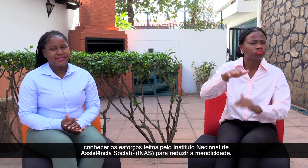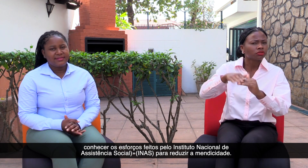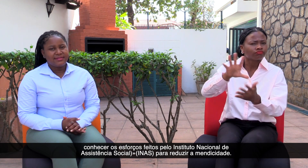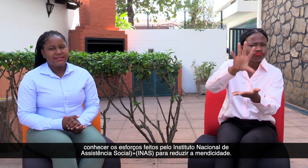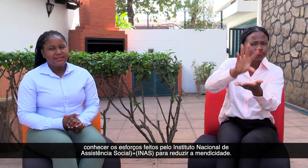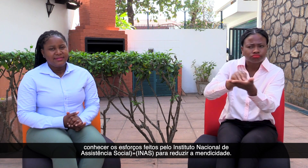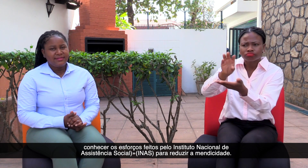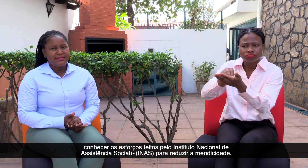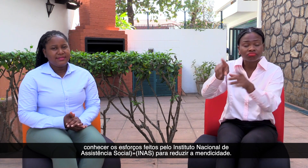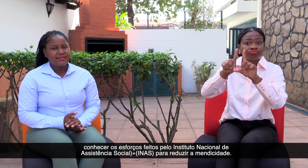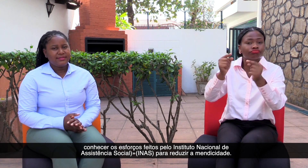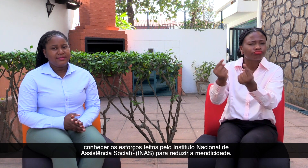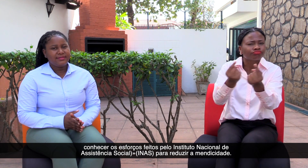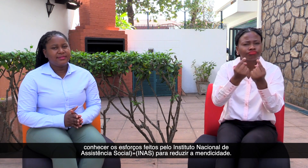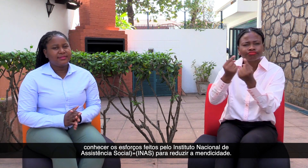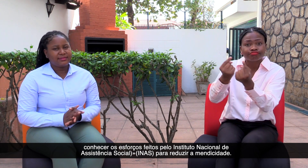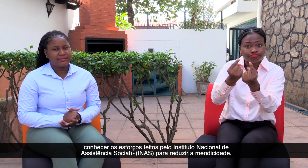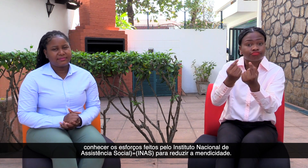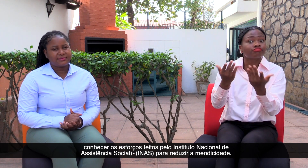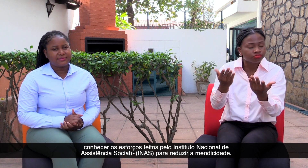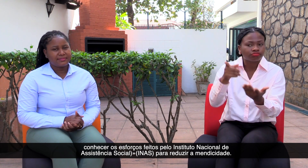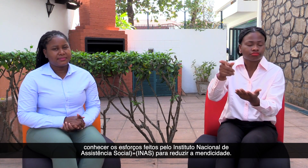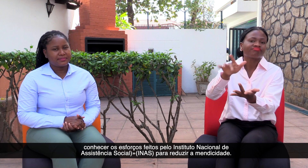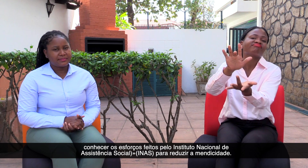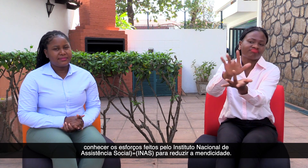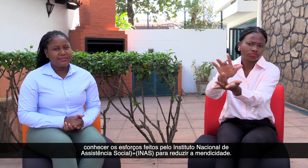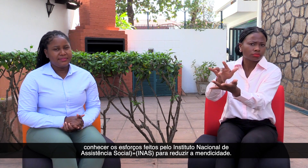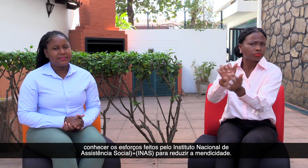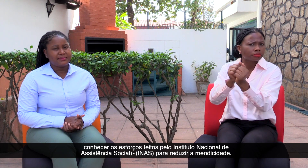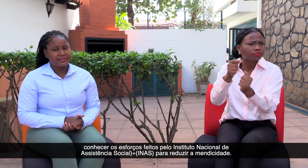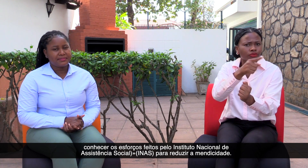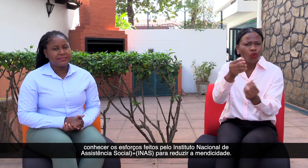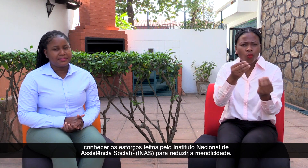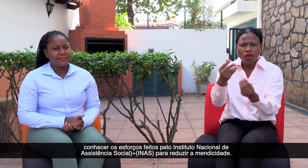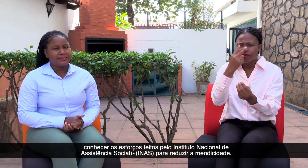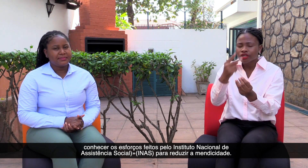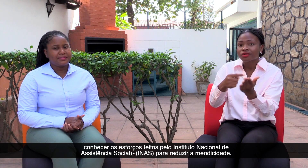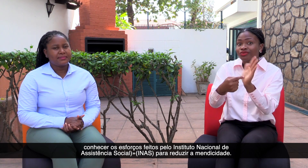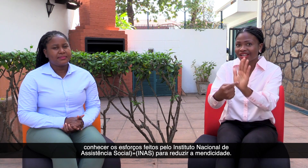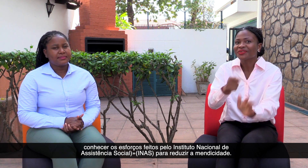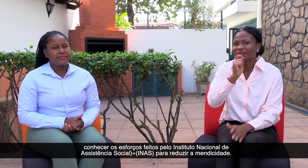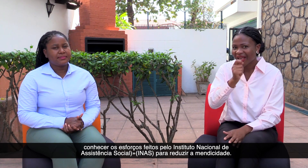esforços feitos pelo Instituto Nacional de Assistência Social para reduzir a mendicidade.